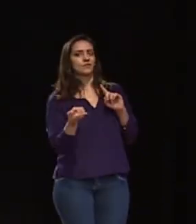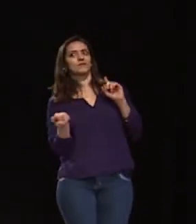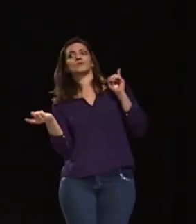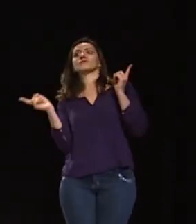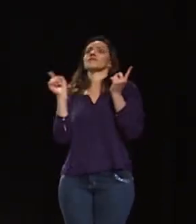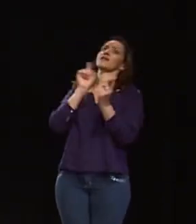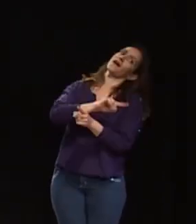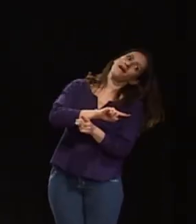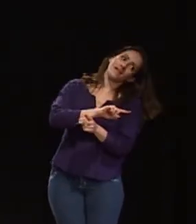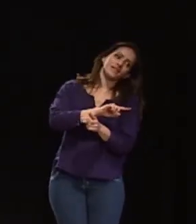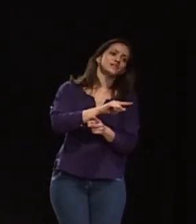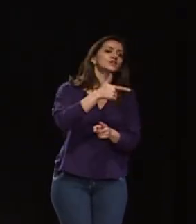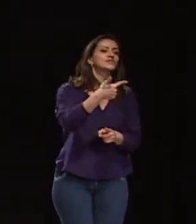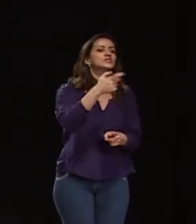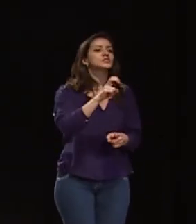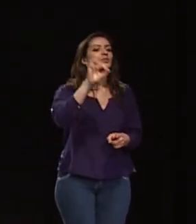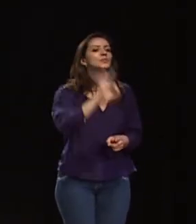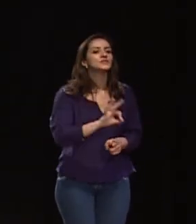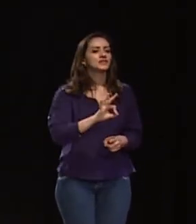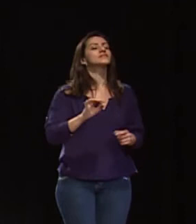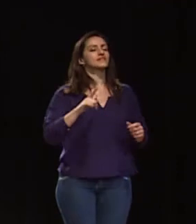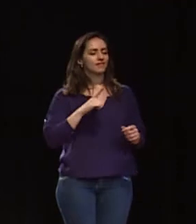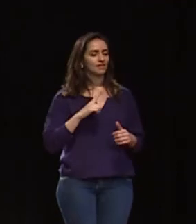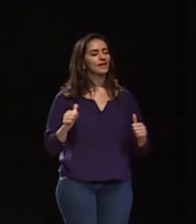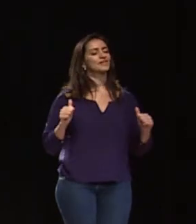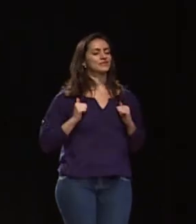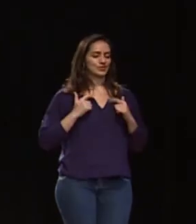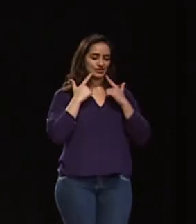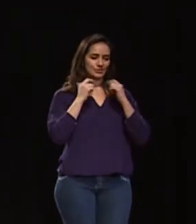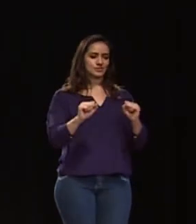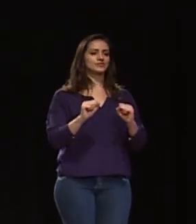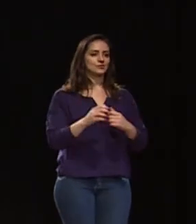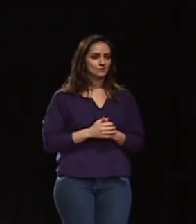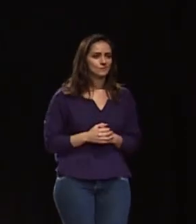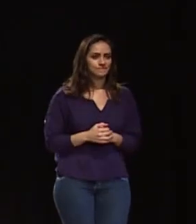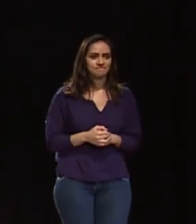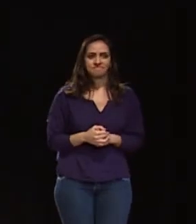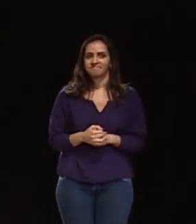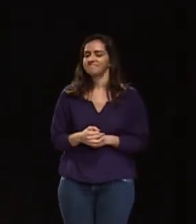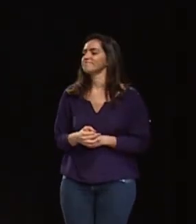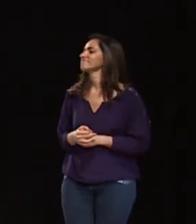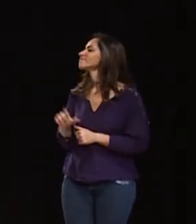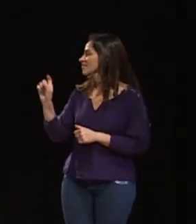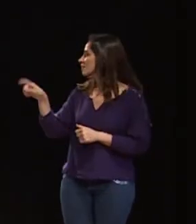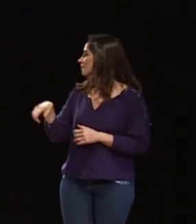é o contrário do ouvinte. 25% tem conforto linguístico dessa vida escolar.